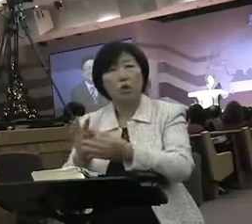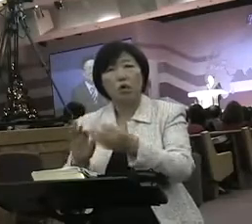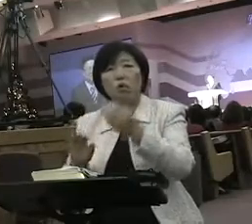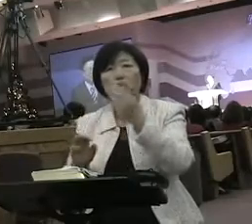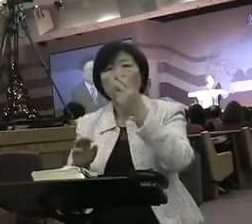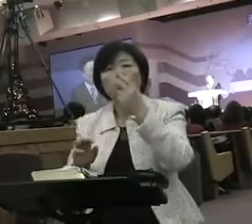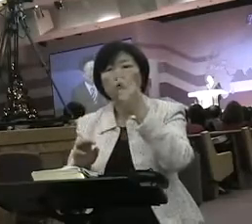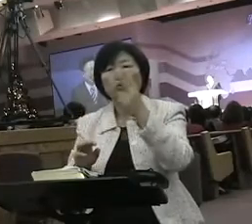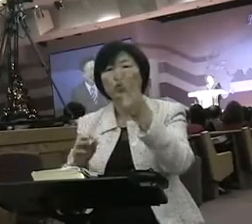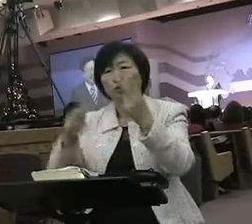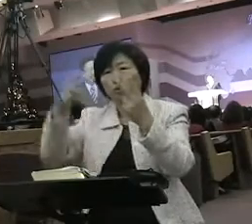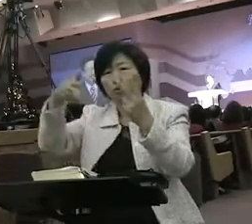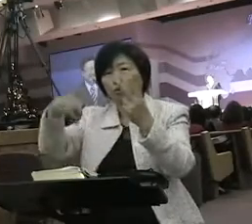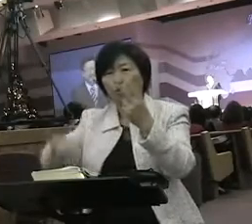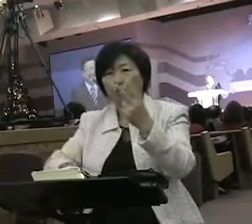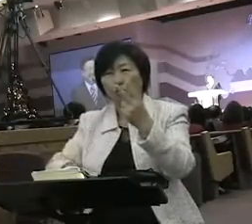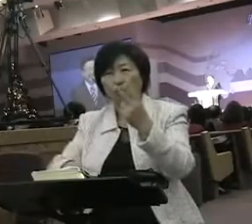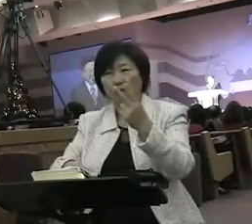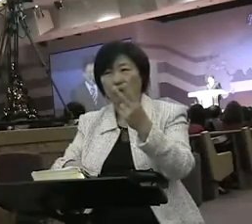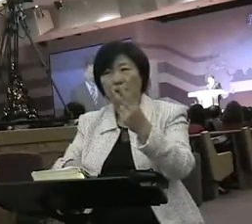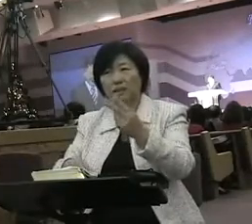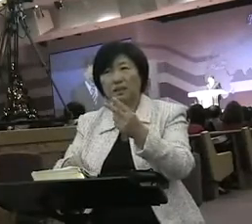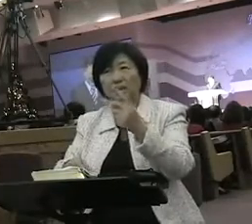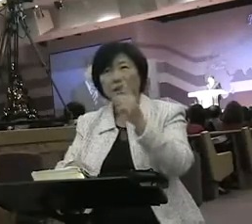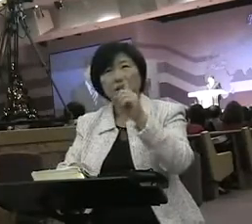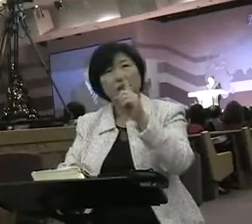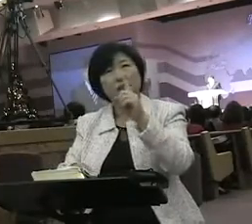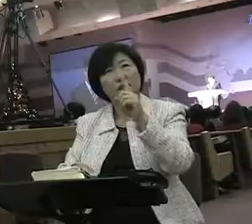저희도 특세를 하려고 합니다.